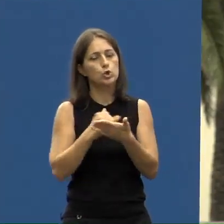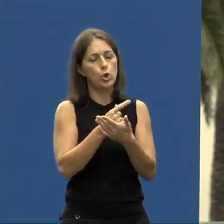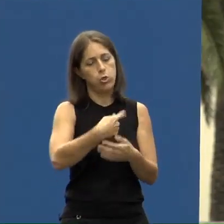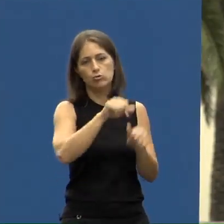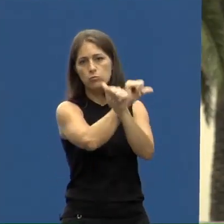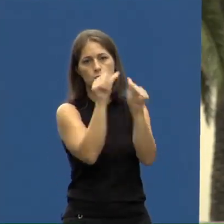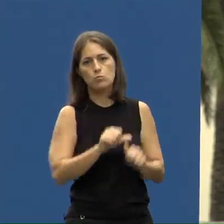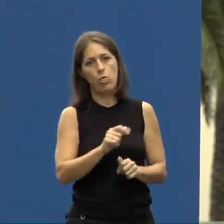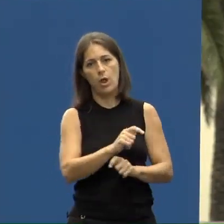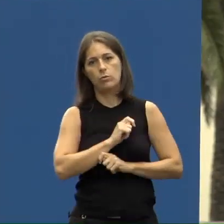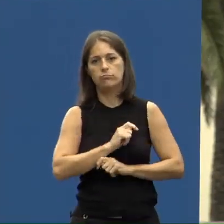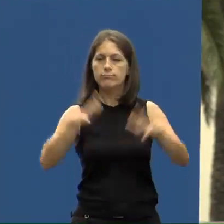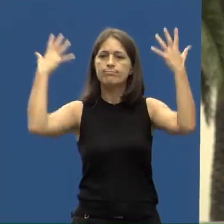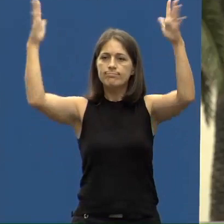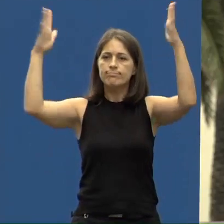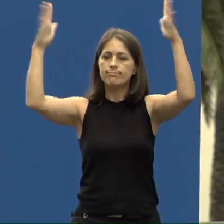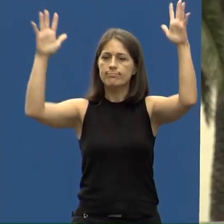grazas.